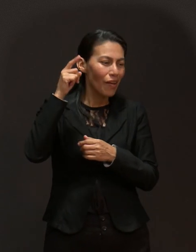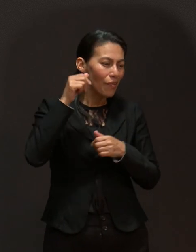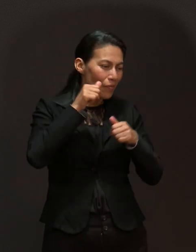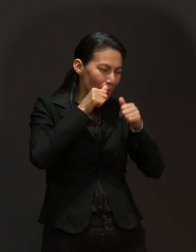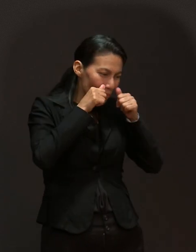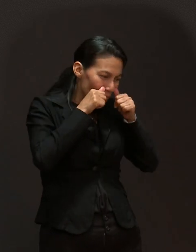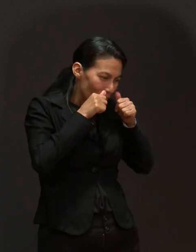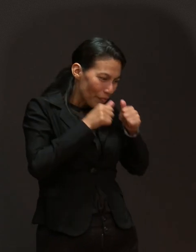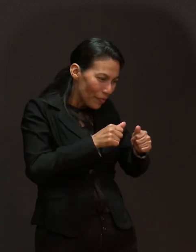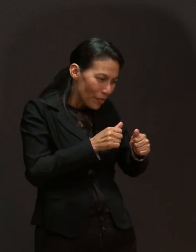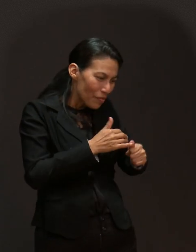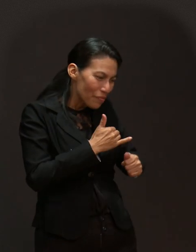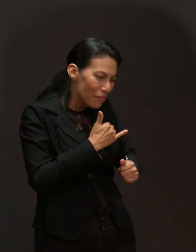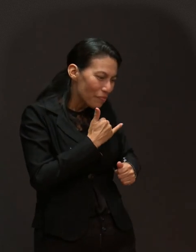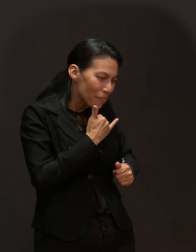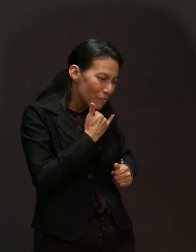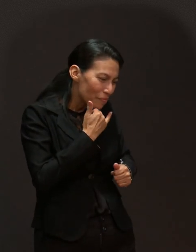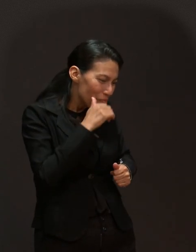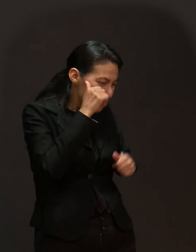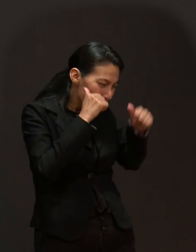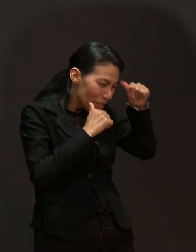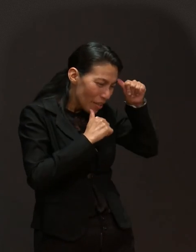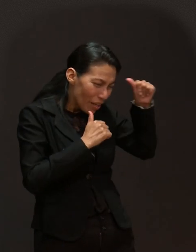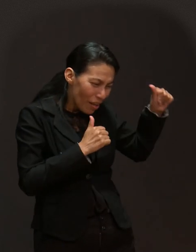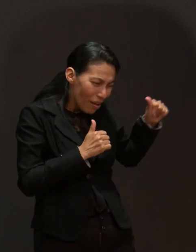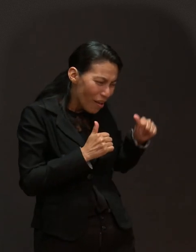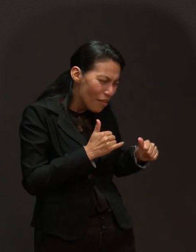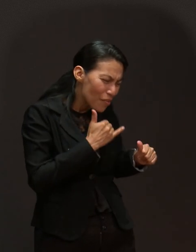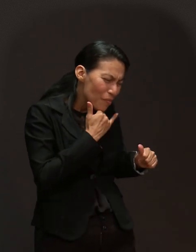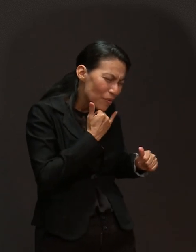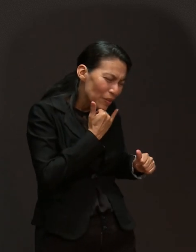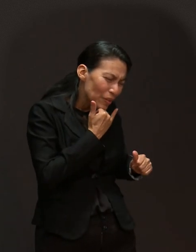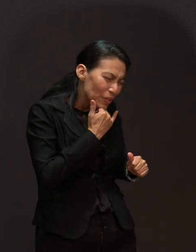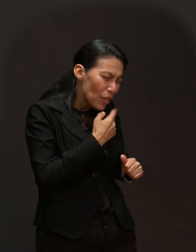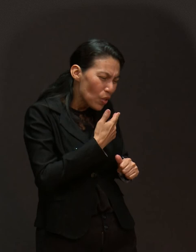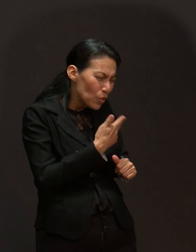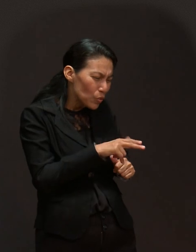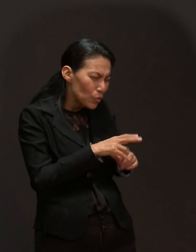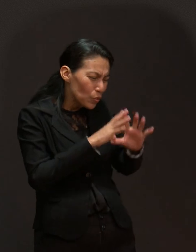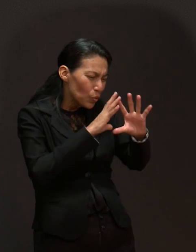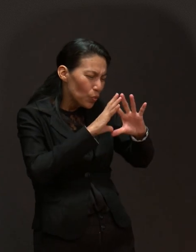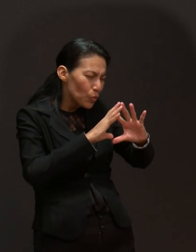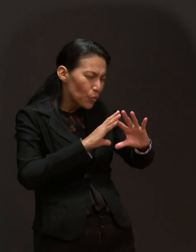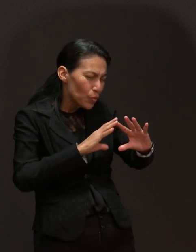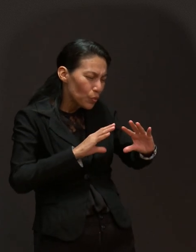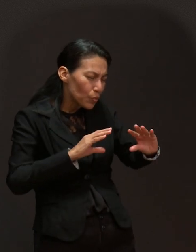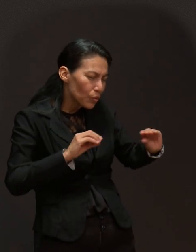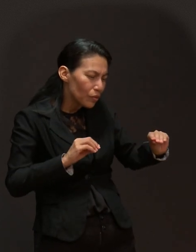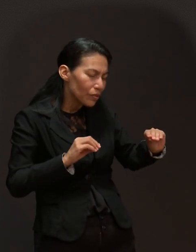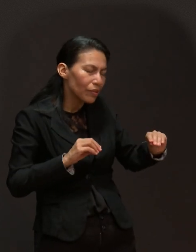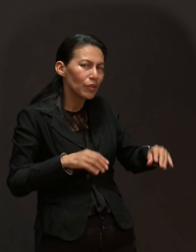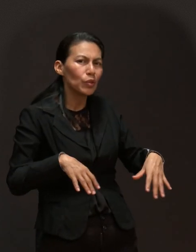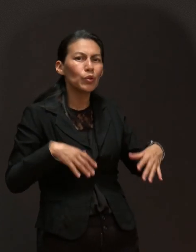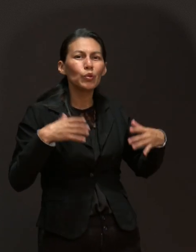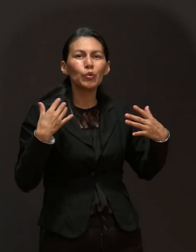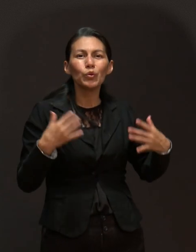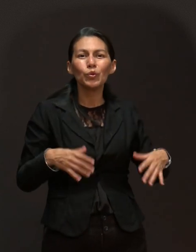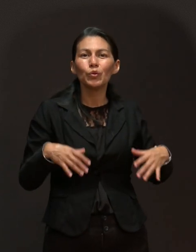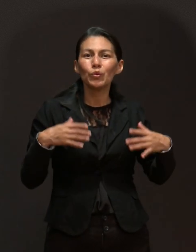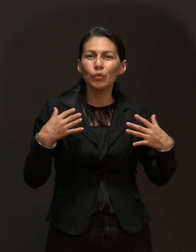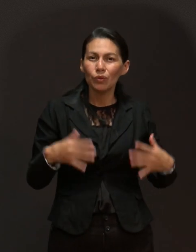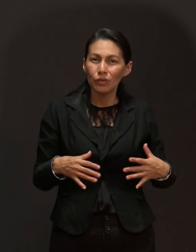Desde los cielos Perdonaré Sus pecados Y sanaré Su tierra